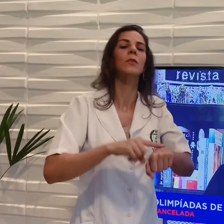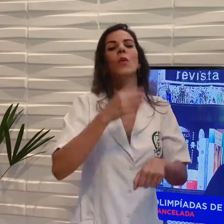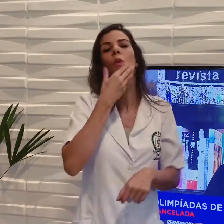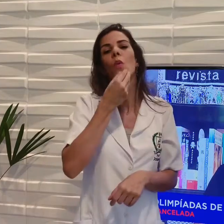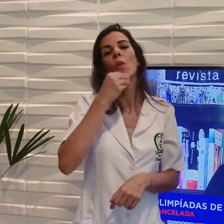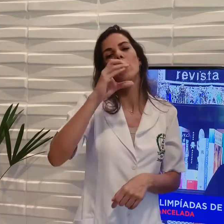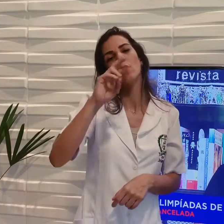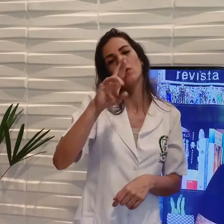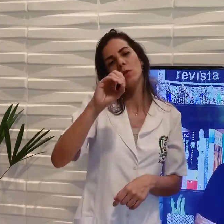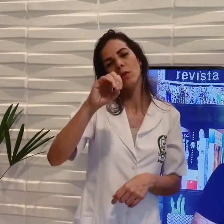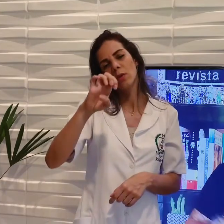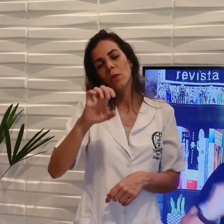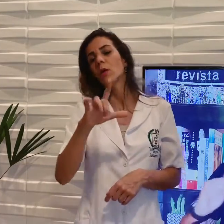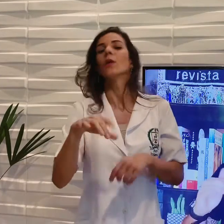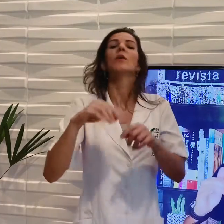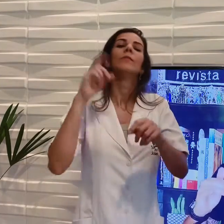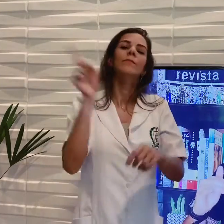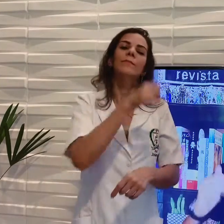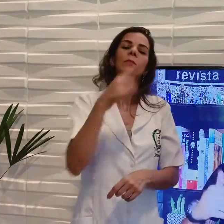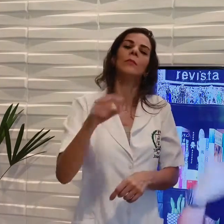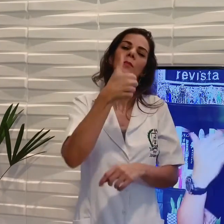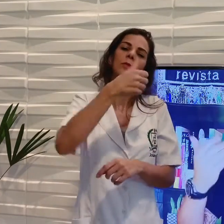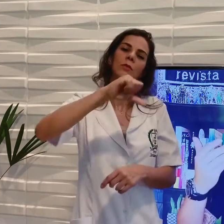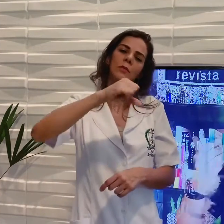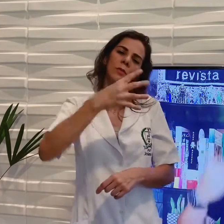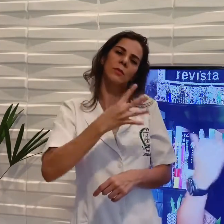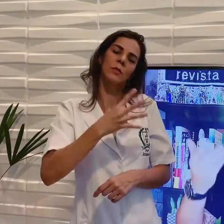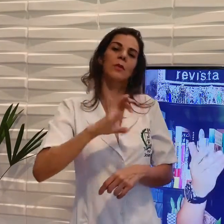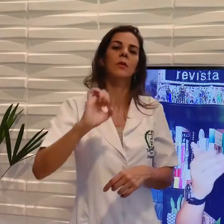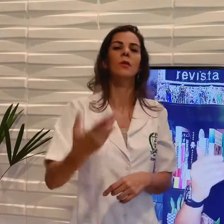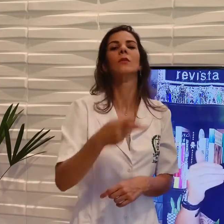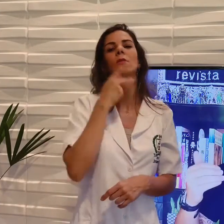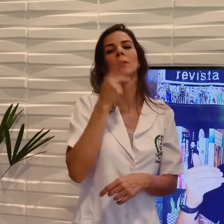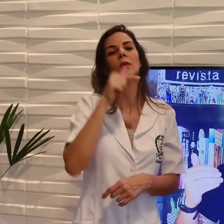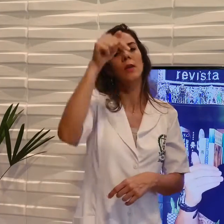de 1944. E aí a gente está falando de Helsinki,